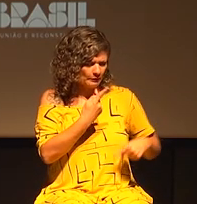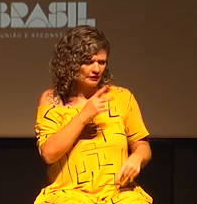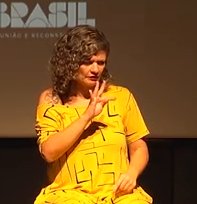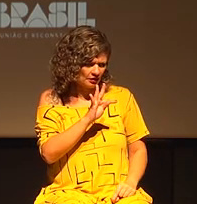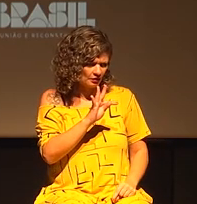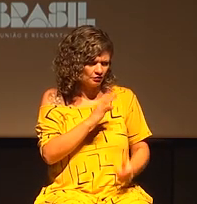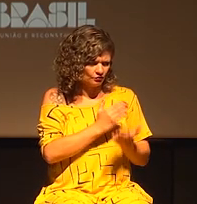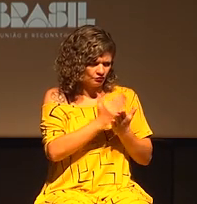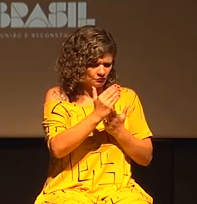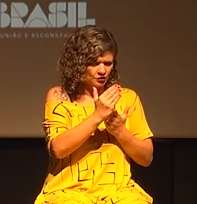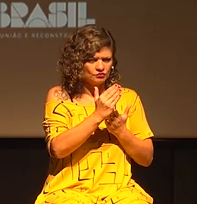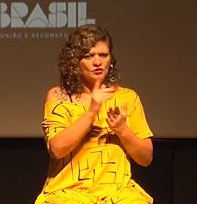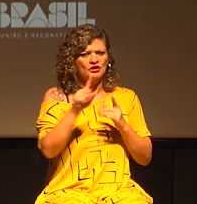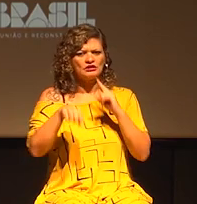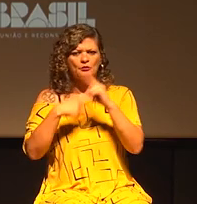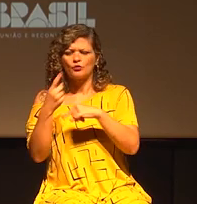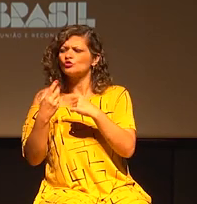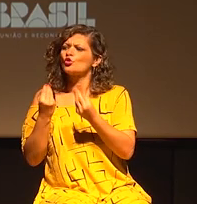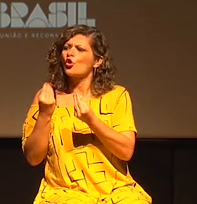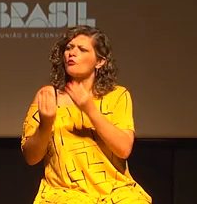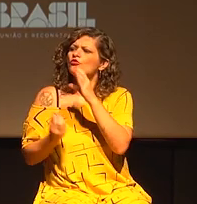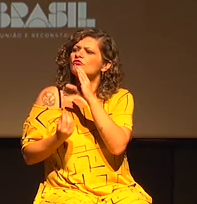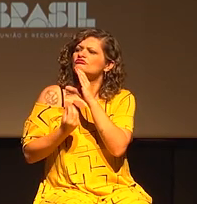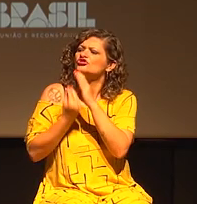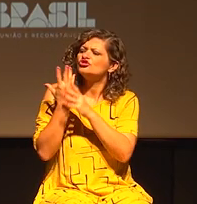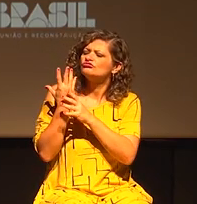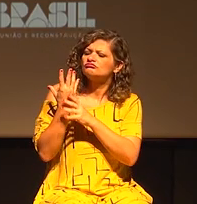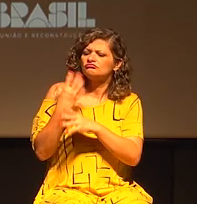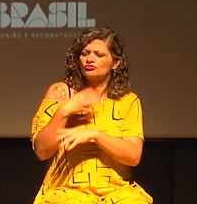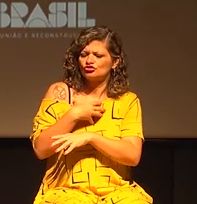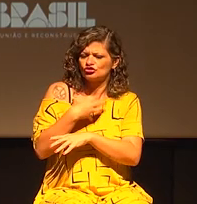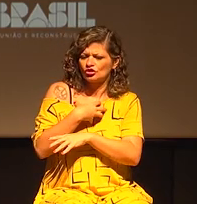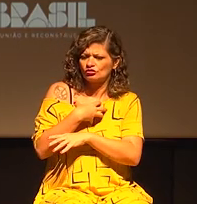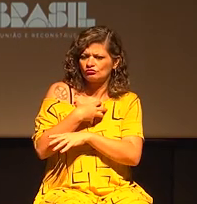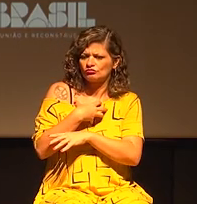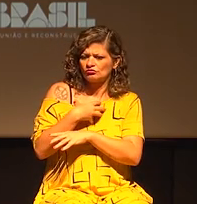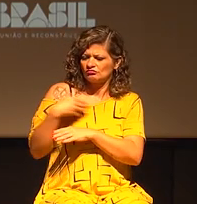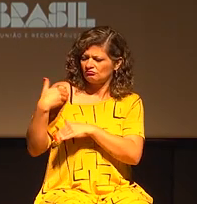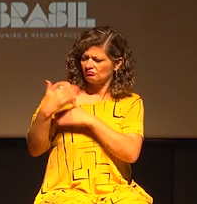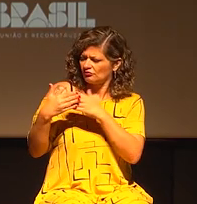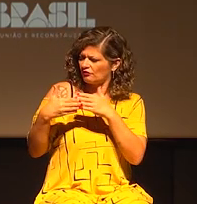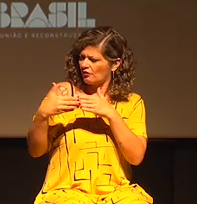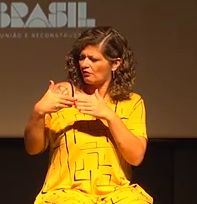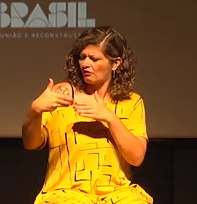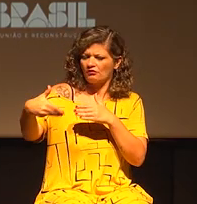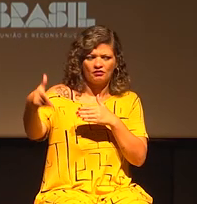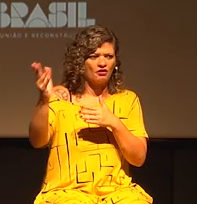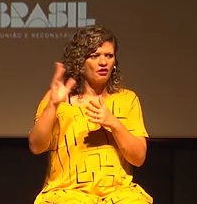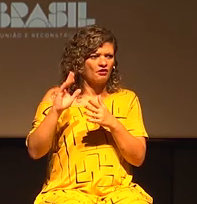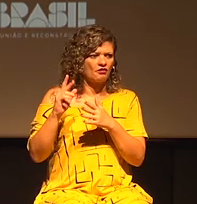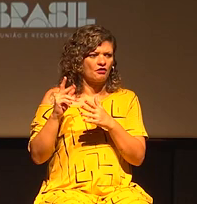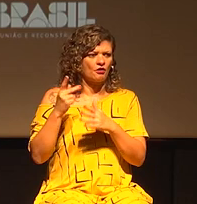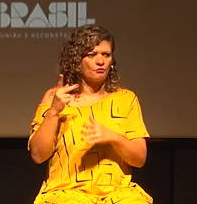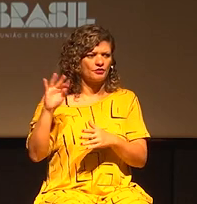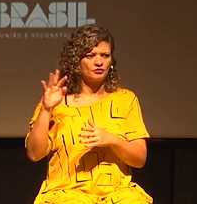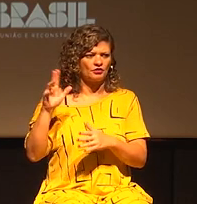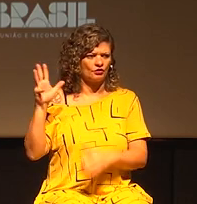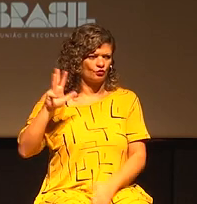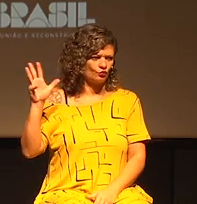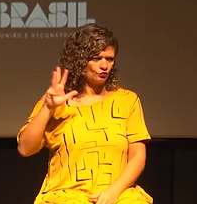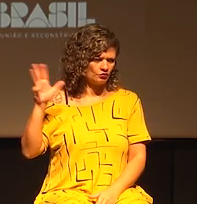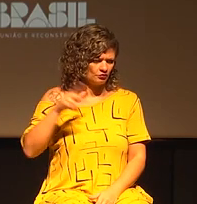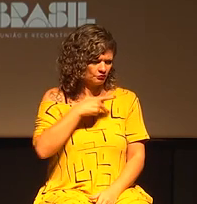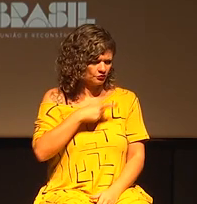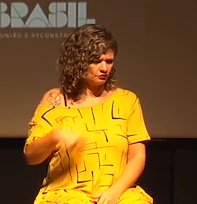início nesse social e depois a forma disruptiva dos dos desdobramento político que vai levar o PT e o Lula ao ao